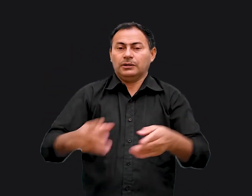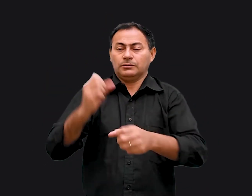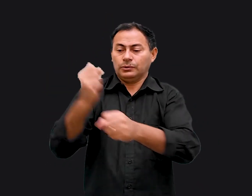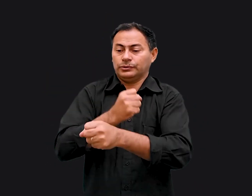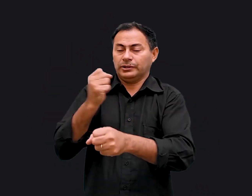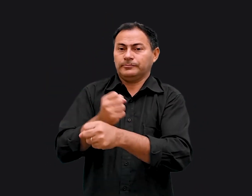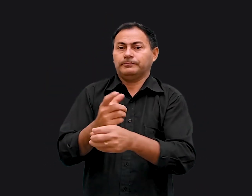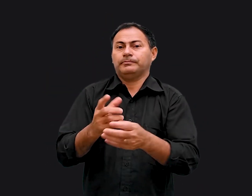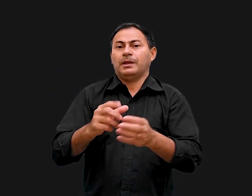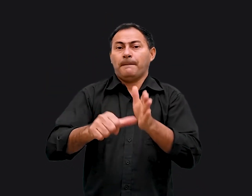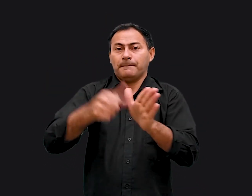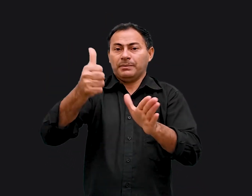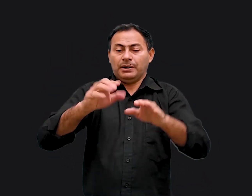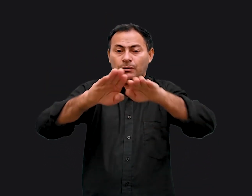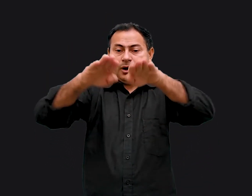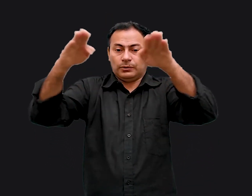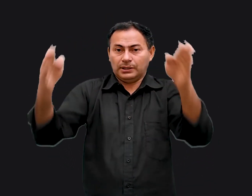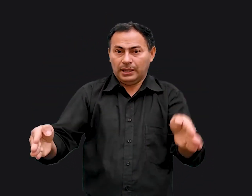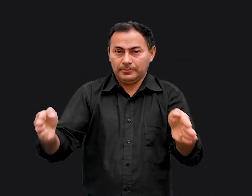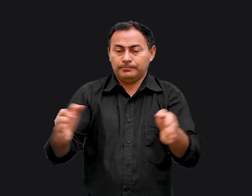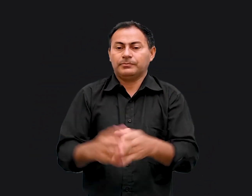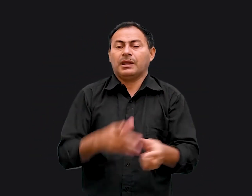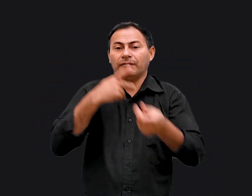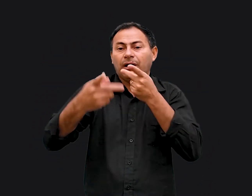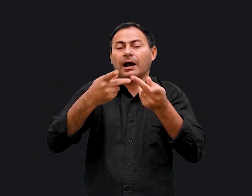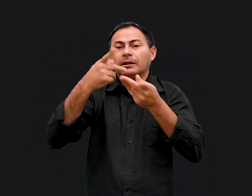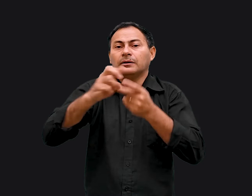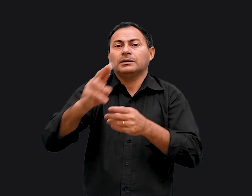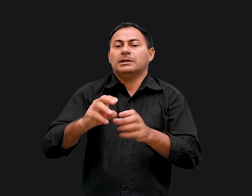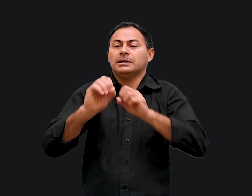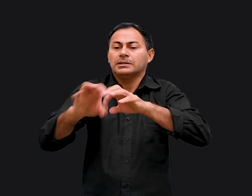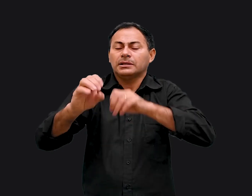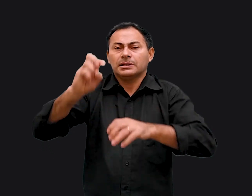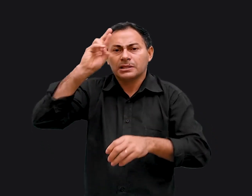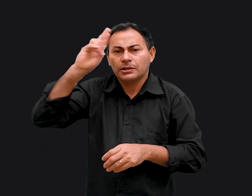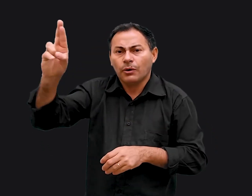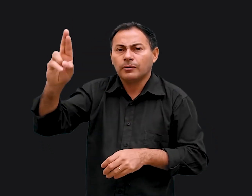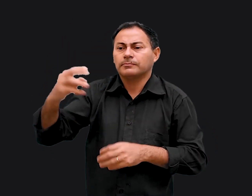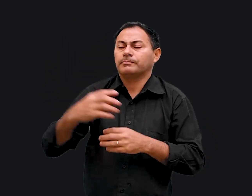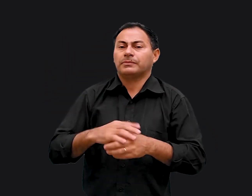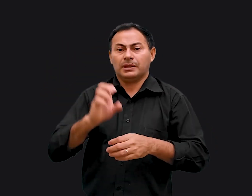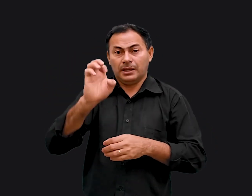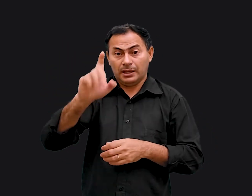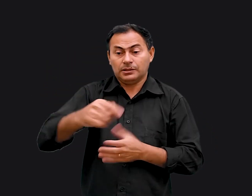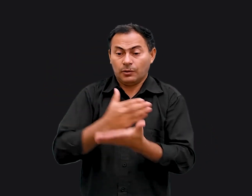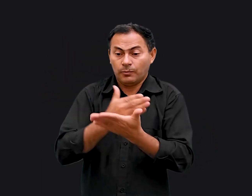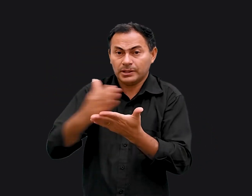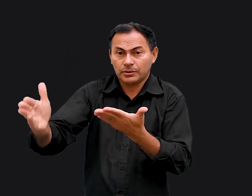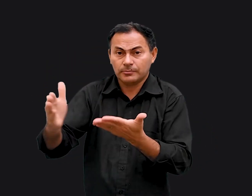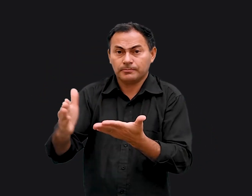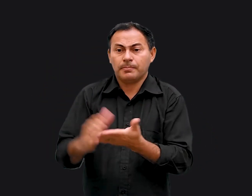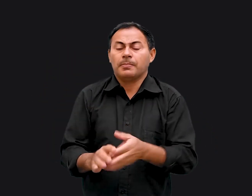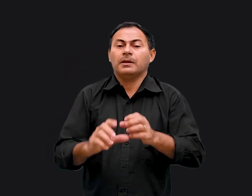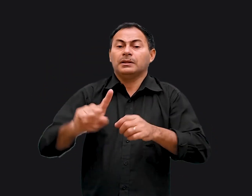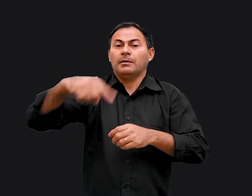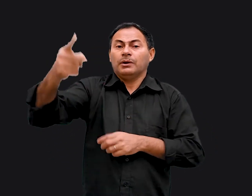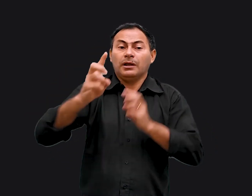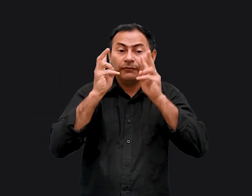ele construiu. O primeiro altar denomina-se Ensina-me, Senhor. Foi assim que começou. Em seguida vemos